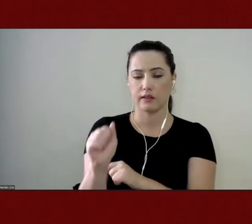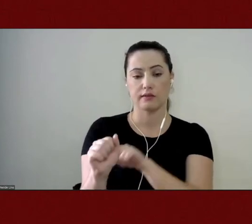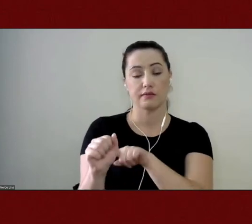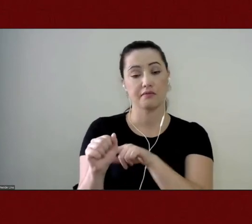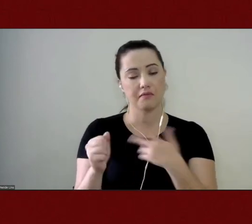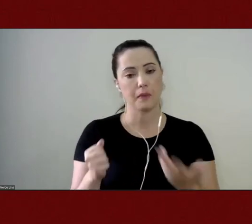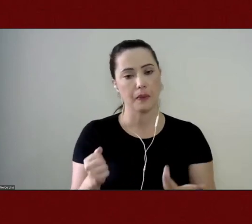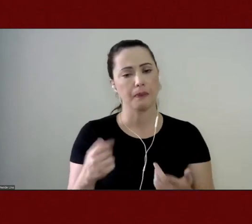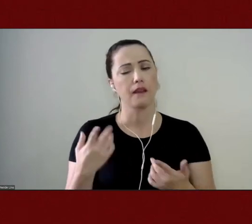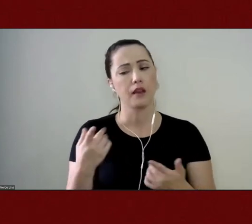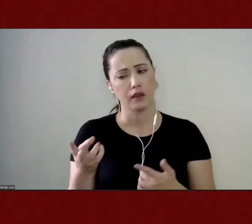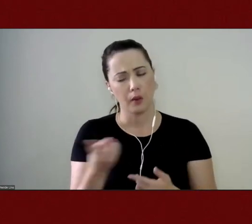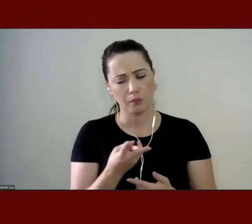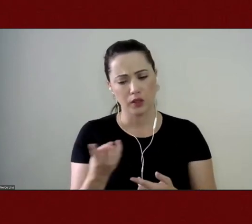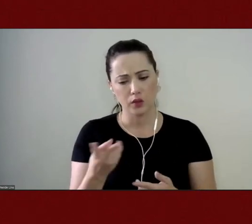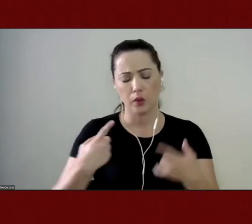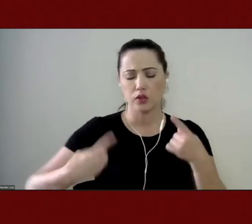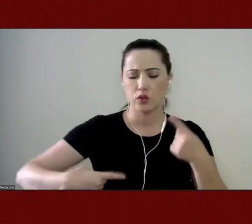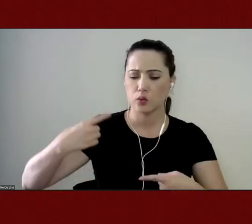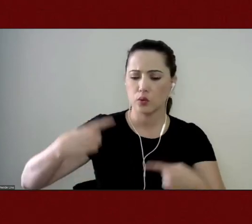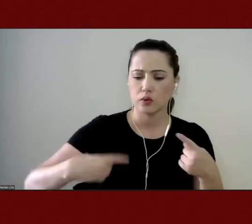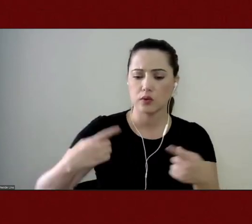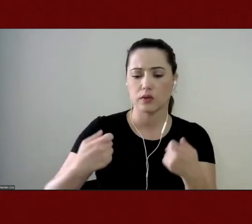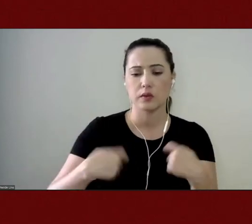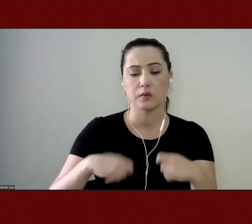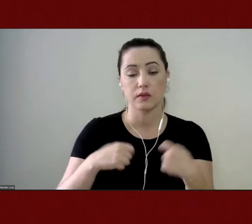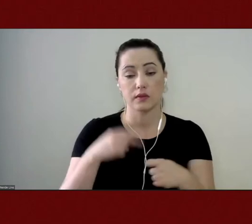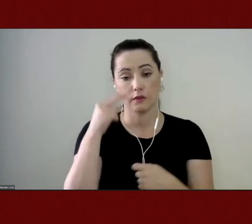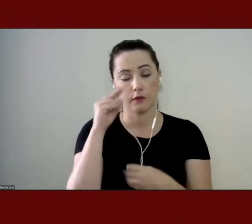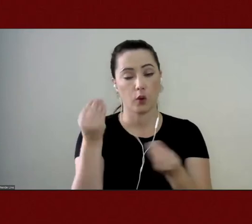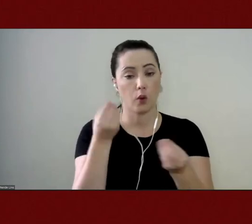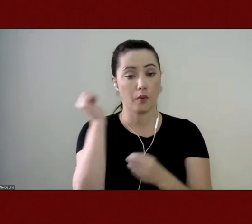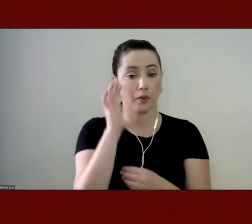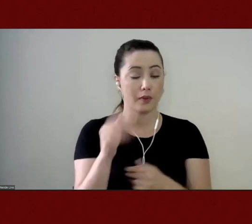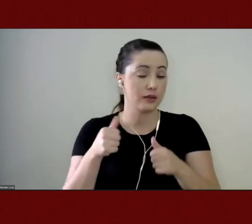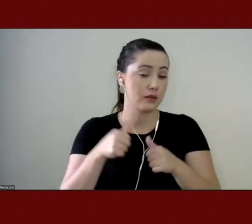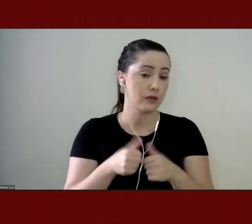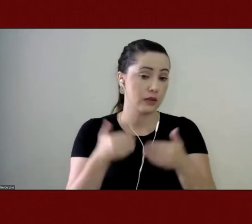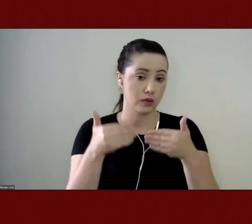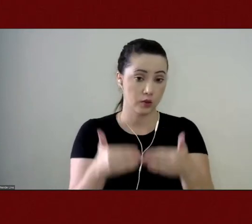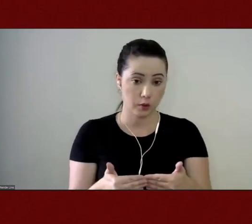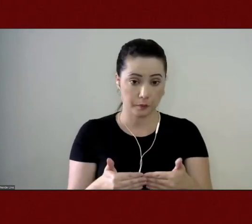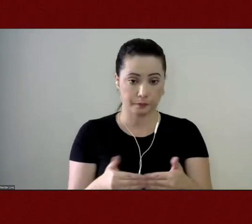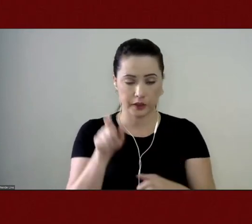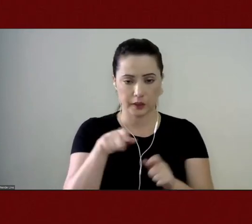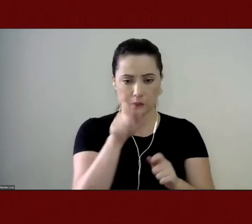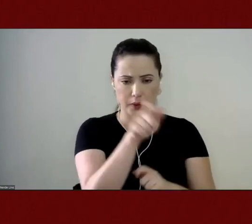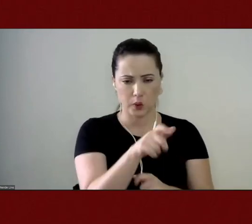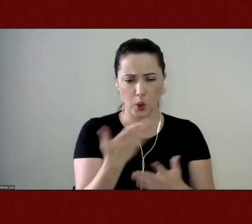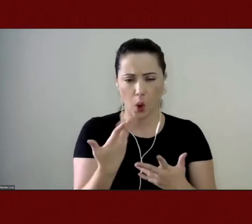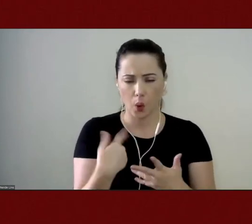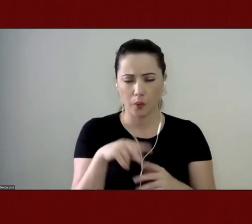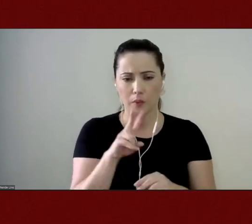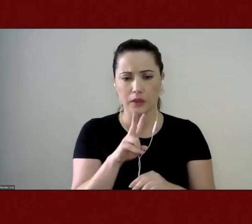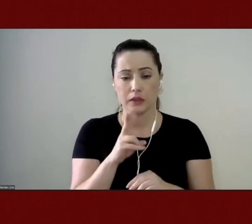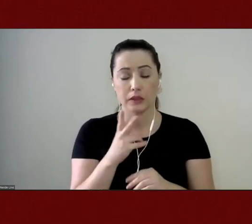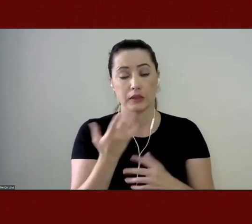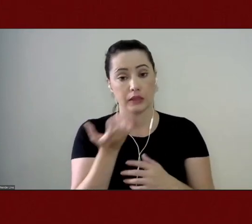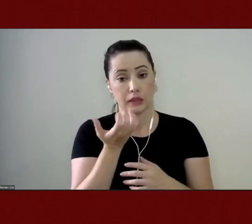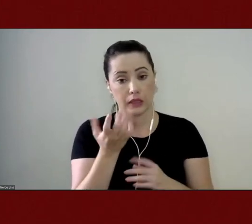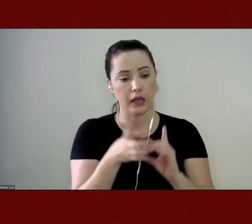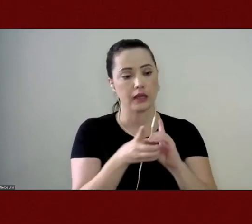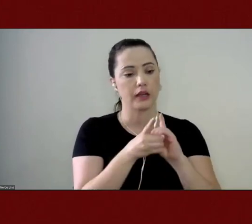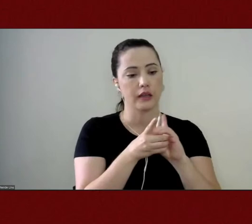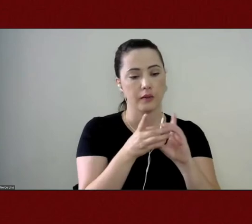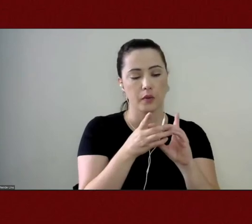à posição do Brasil diante dele. Os defensores da via democrática, à medida que se aprofundam as divisões da